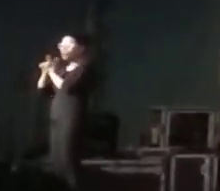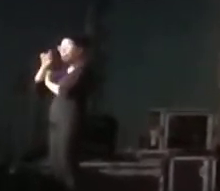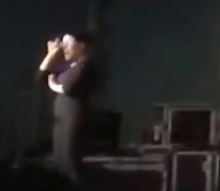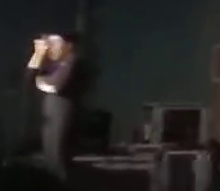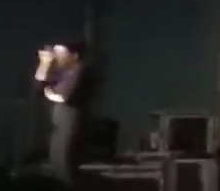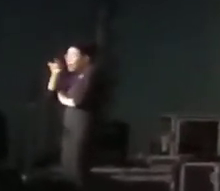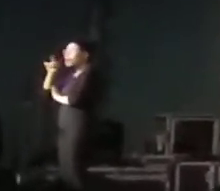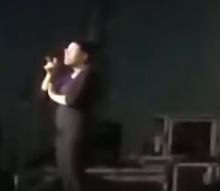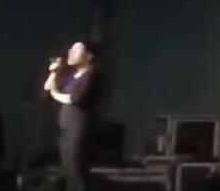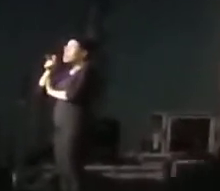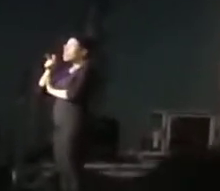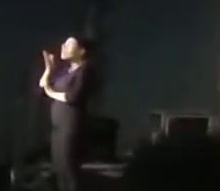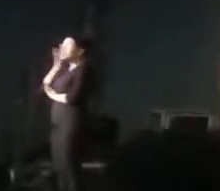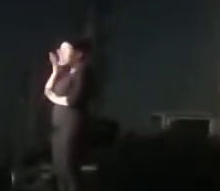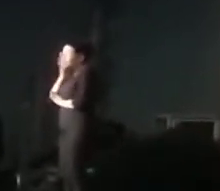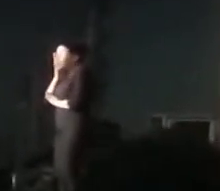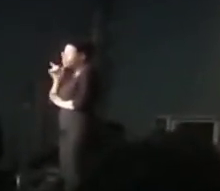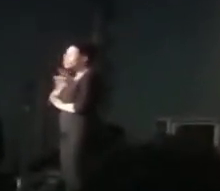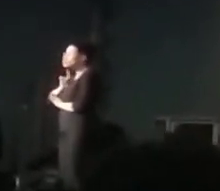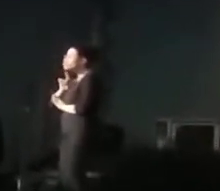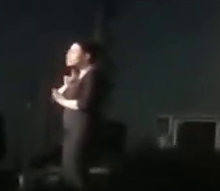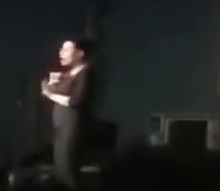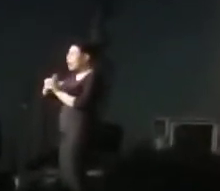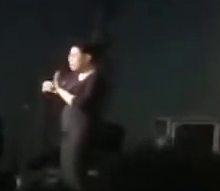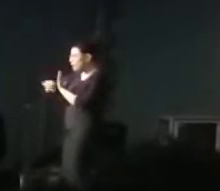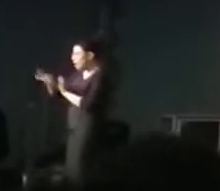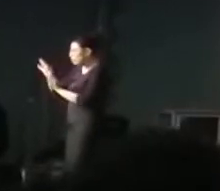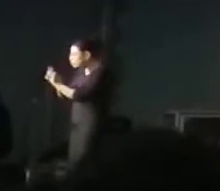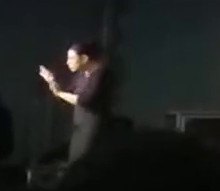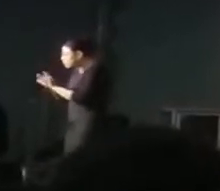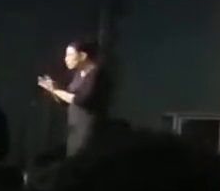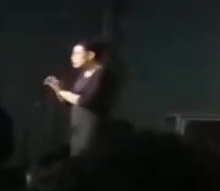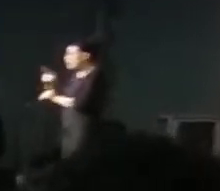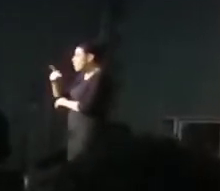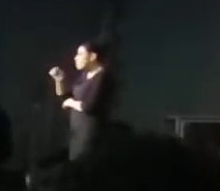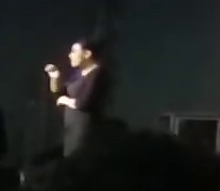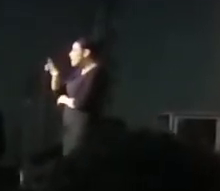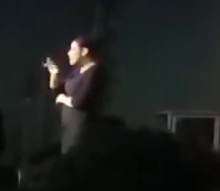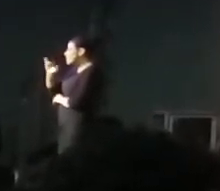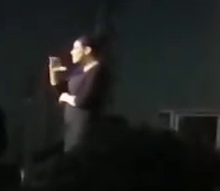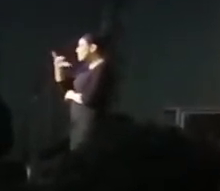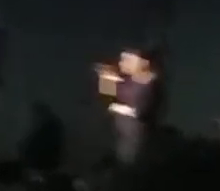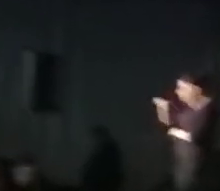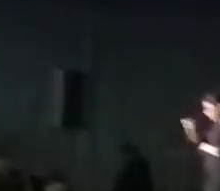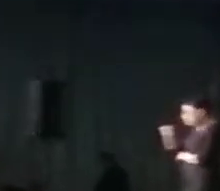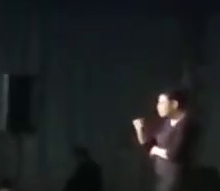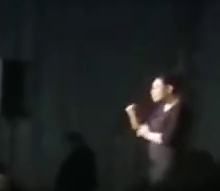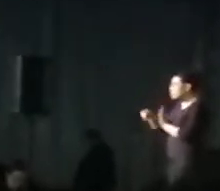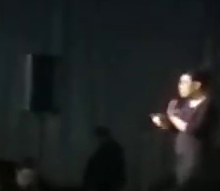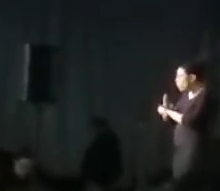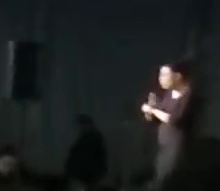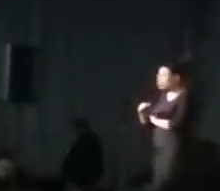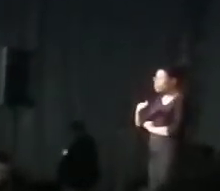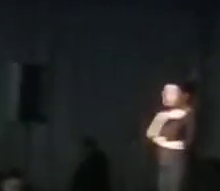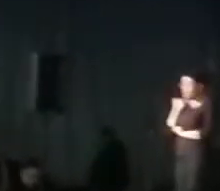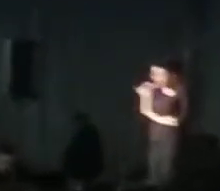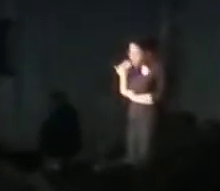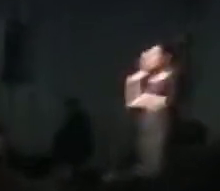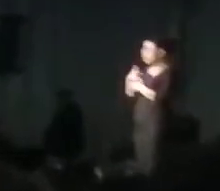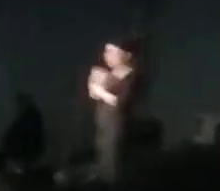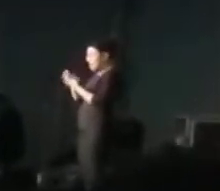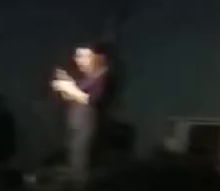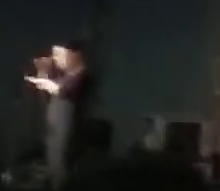e lá eu fiquei sabendo que tinha uma perícia de homicídios, eu nem sabia. Nossa, em São Paulo tem uma perícia de homicídios, quero